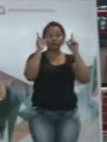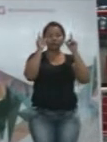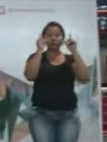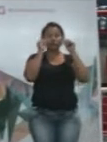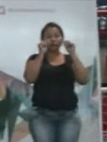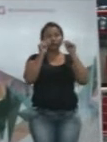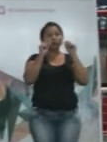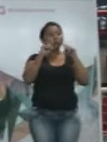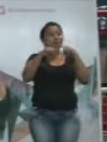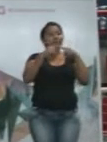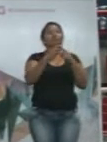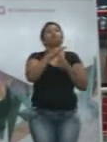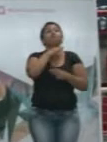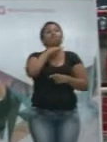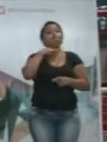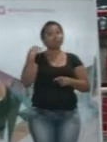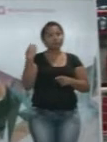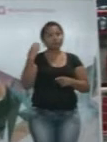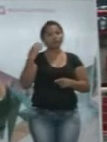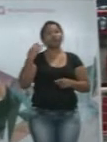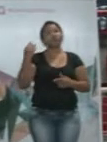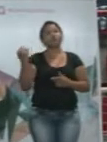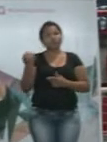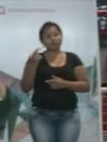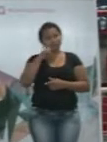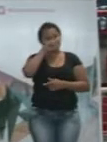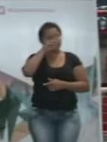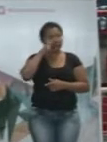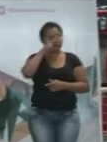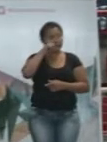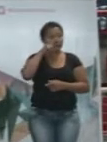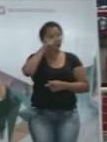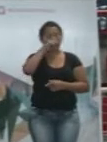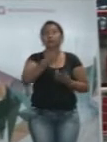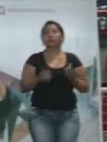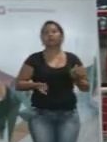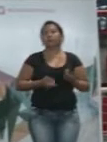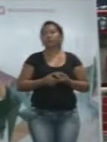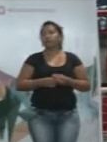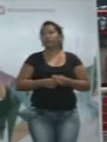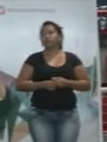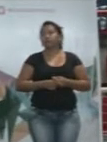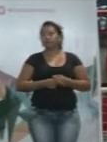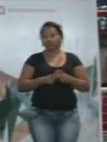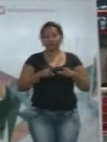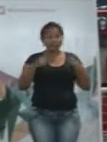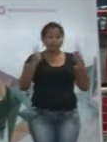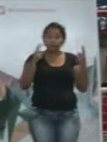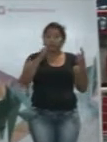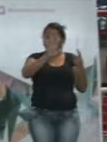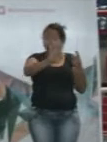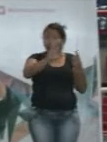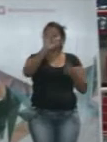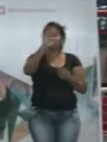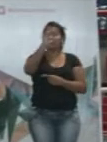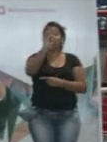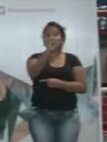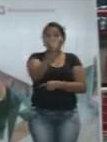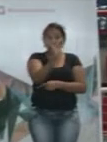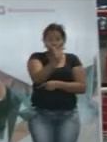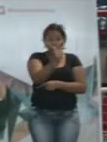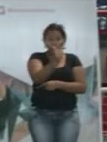morre. É uma morte que é light, tá? Você não sente dor nenhuma. Aí o CO2 não. Se você tiver